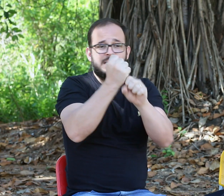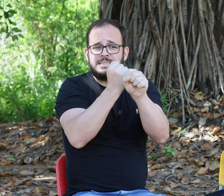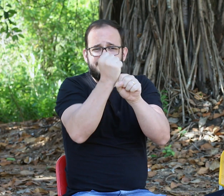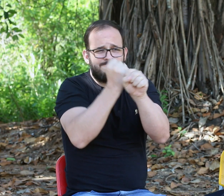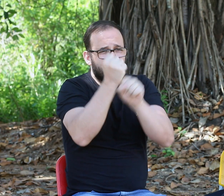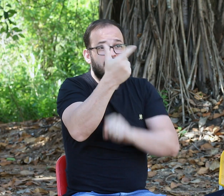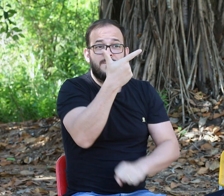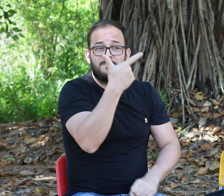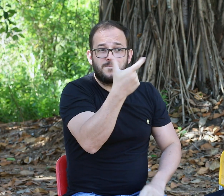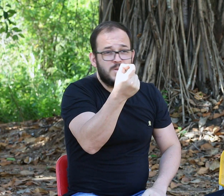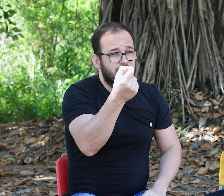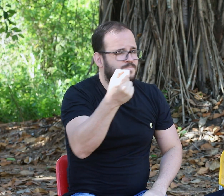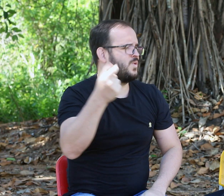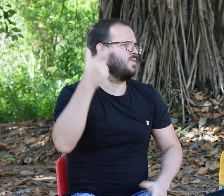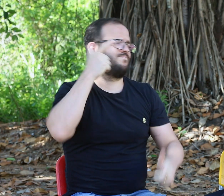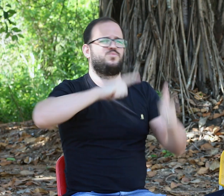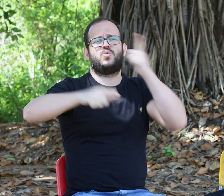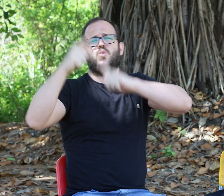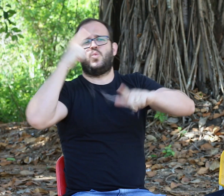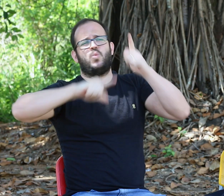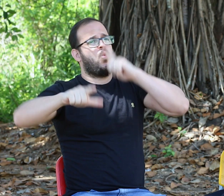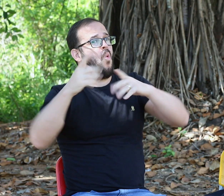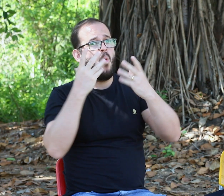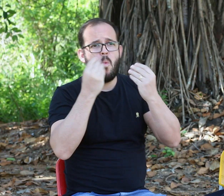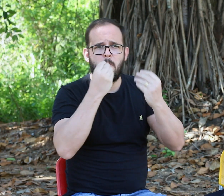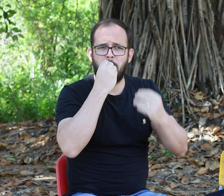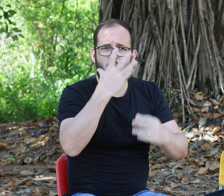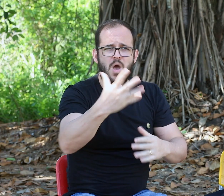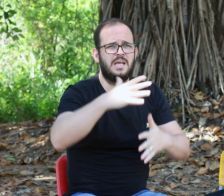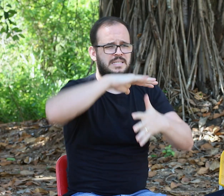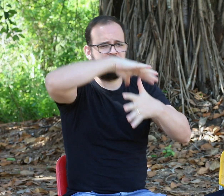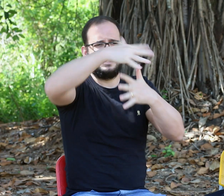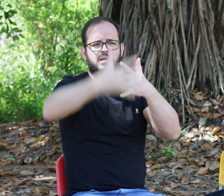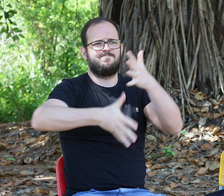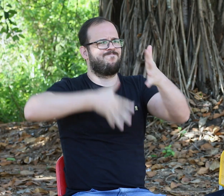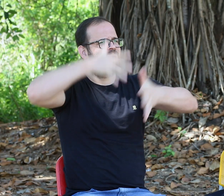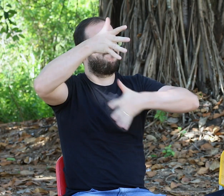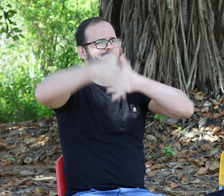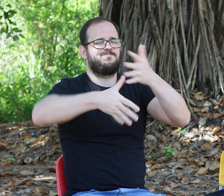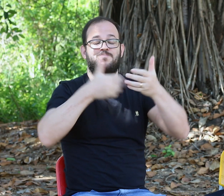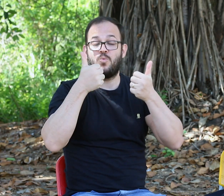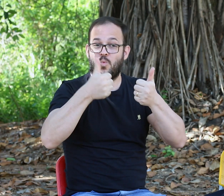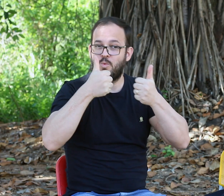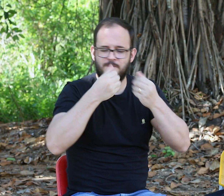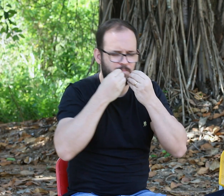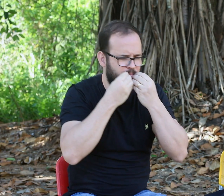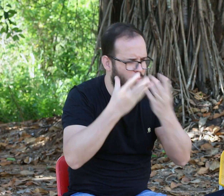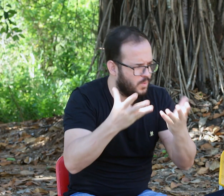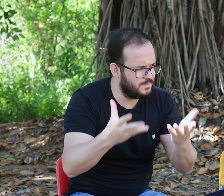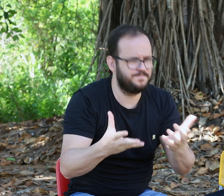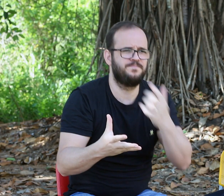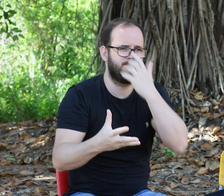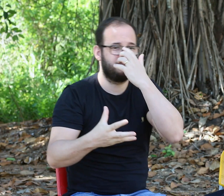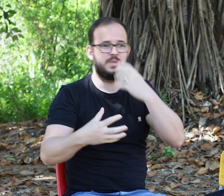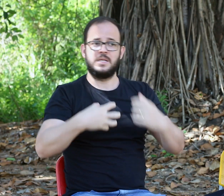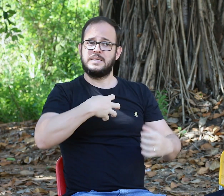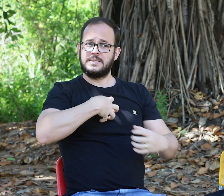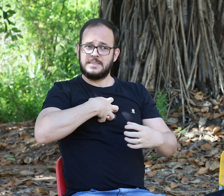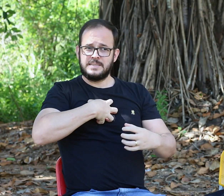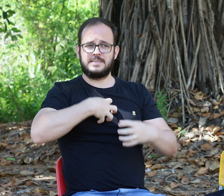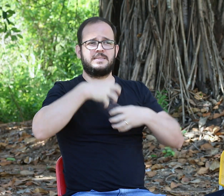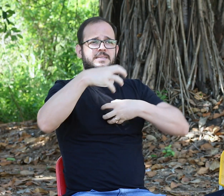Eu gostaria de deixar aqui registrado que são 20 anos e é uma grande conquista da nossa língua. É